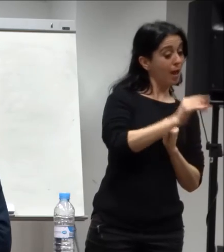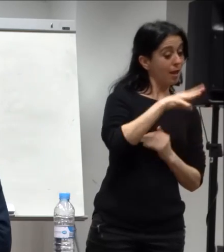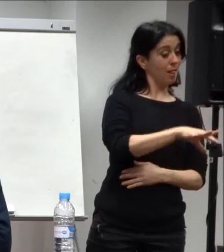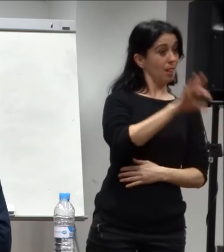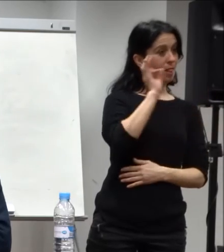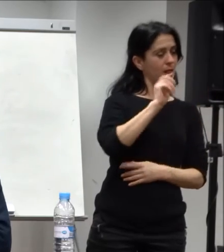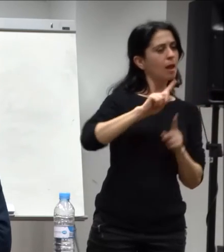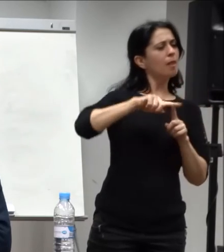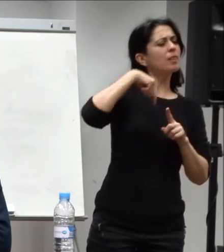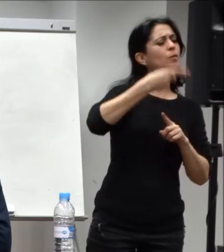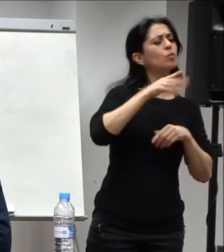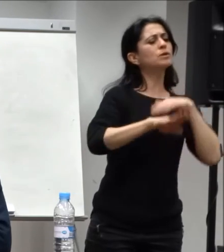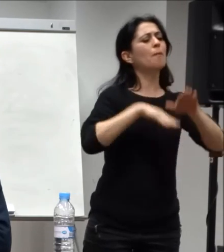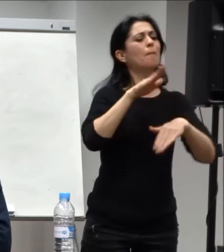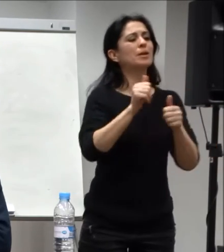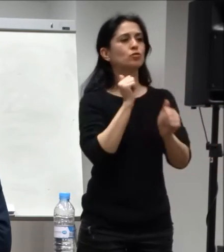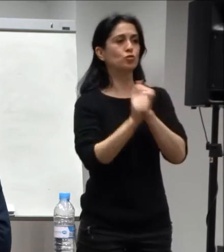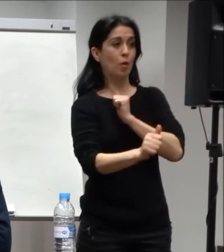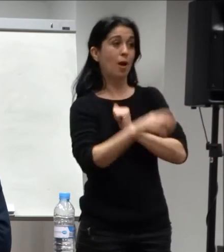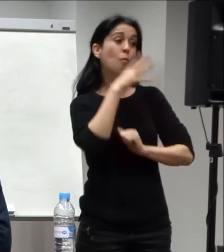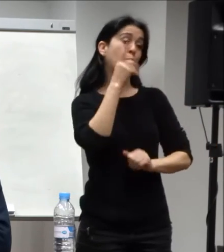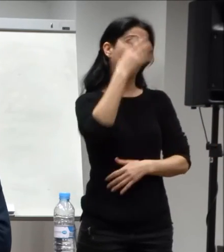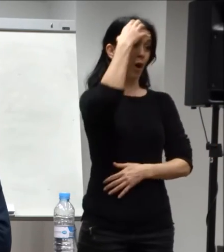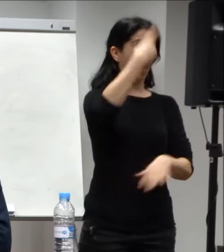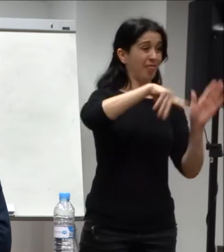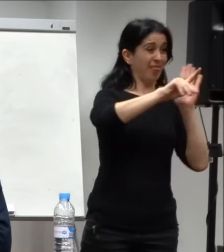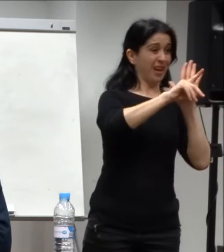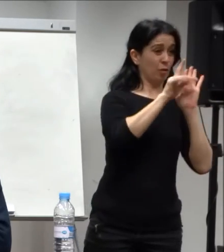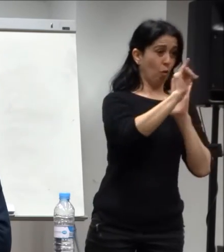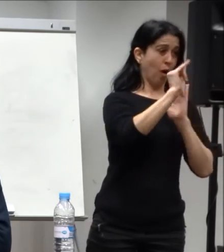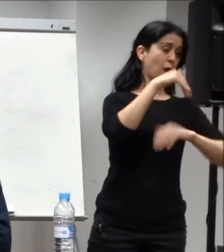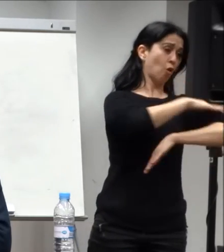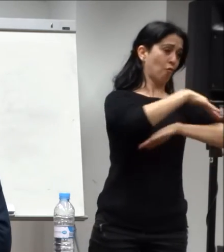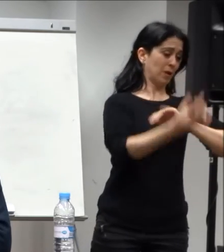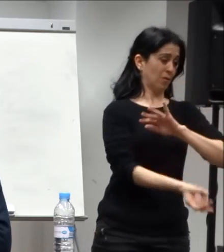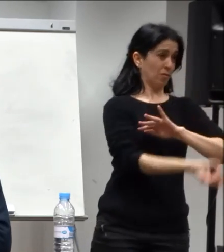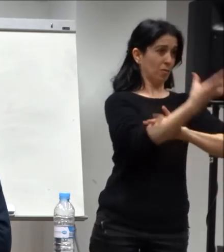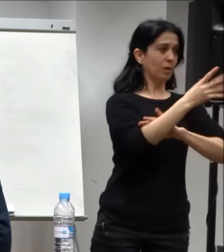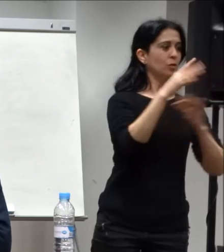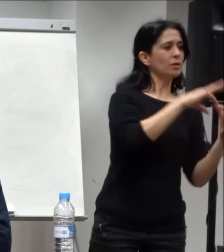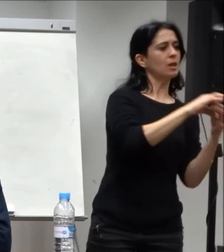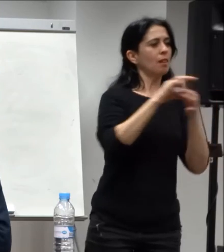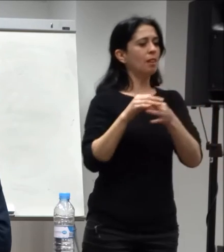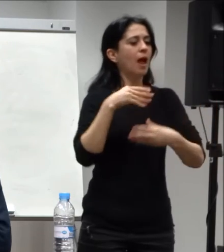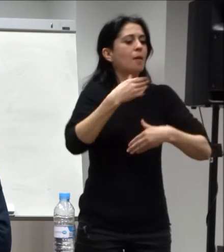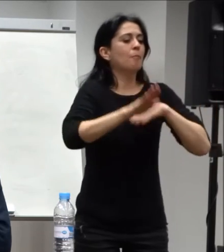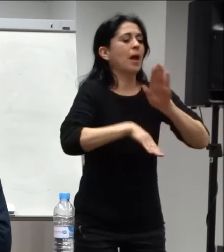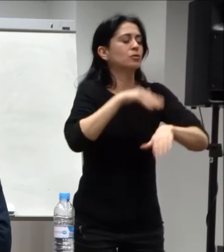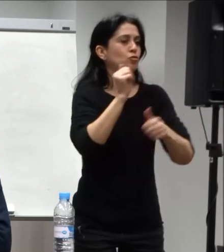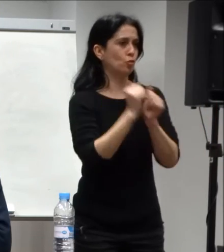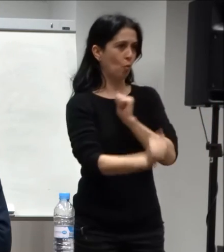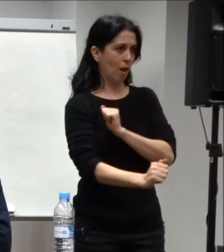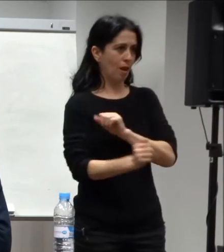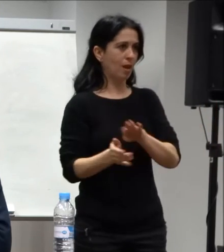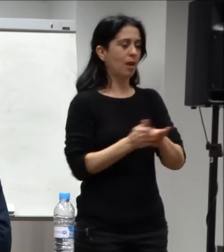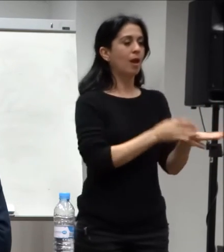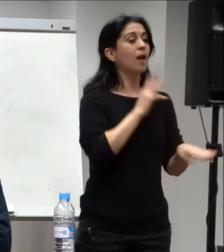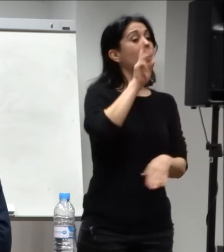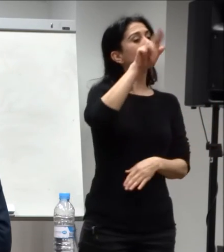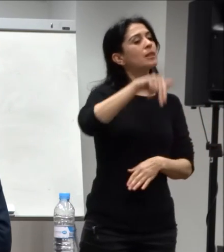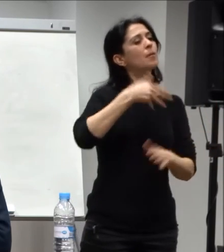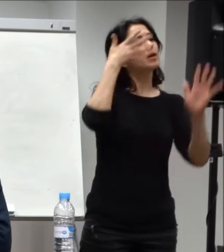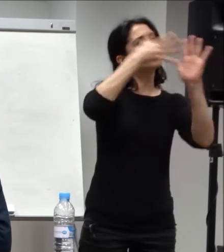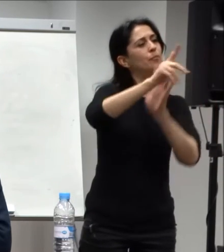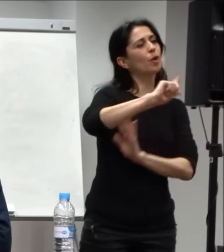Real Decreto ya en vigor que ha lanzado el gobierno. Hablaremos también de un concepto que igual a